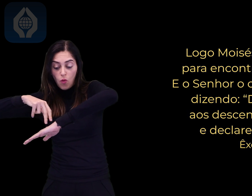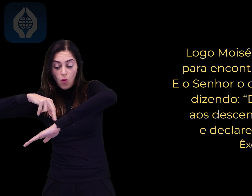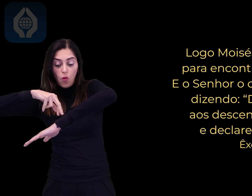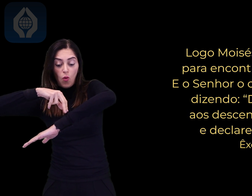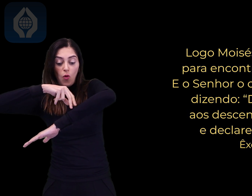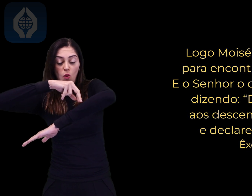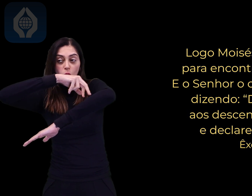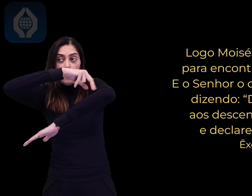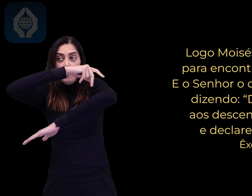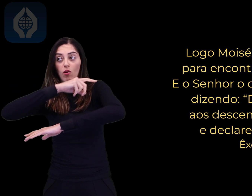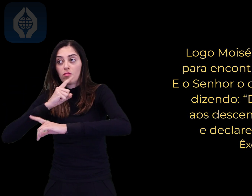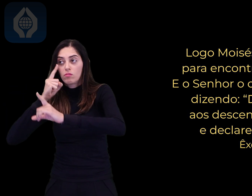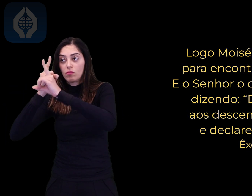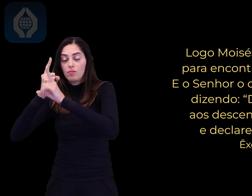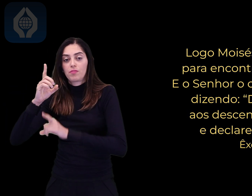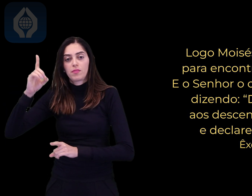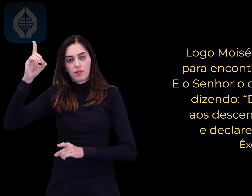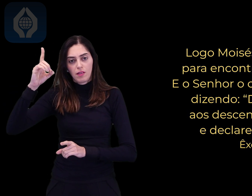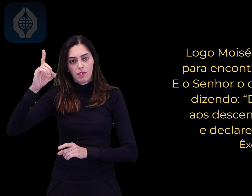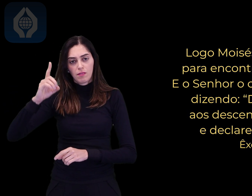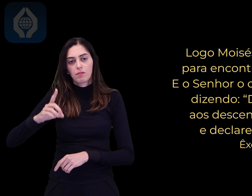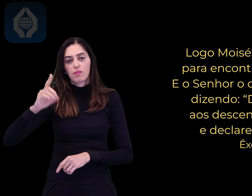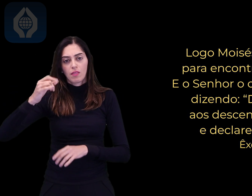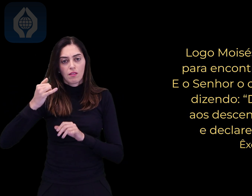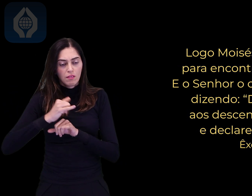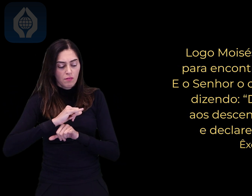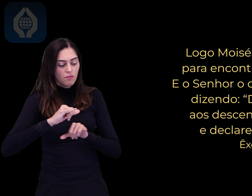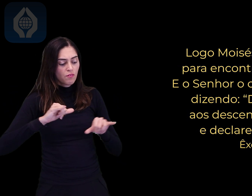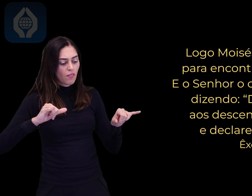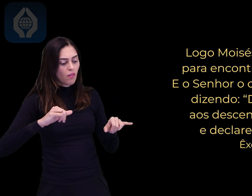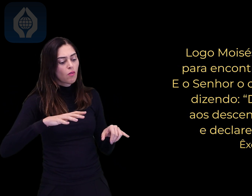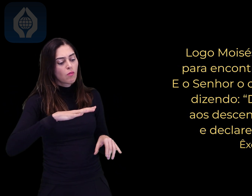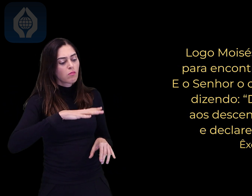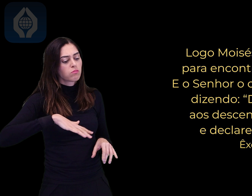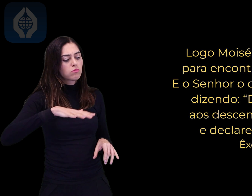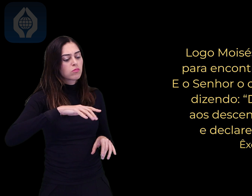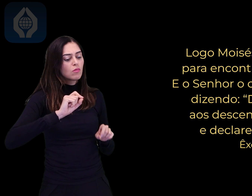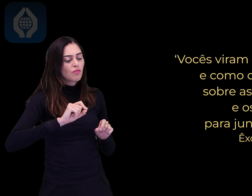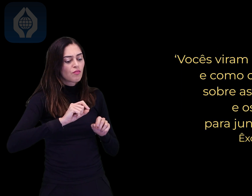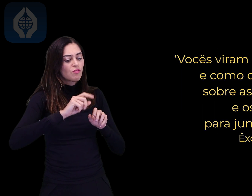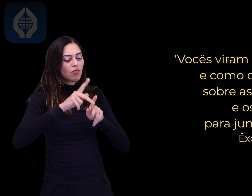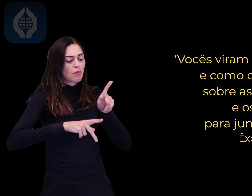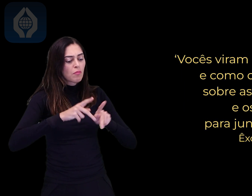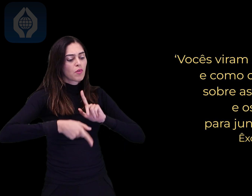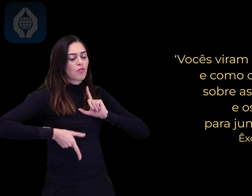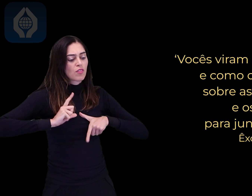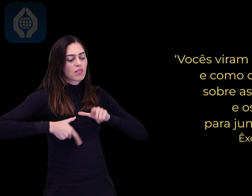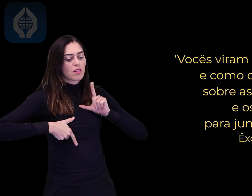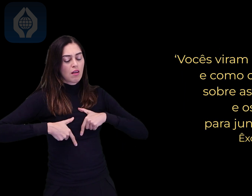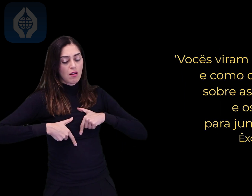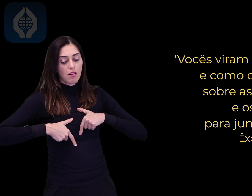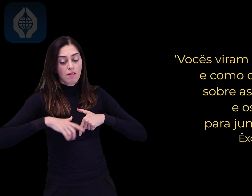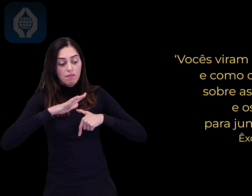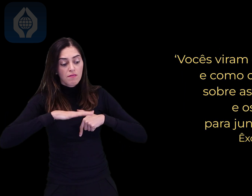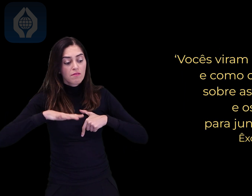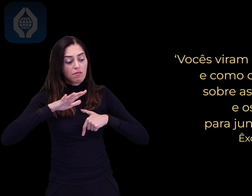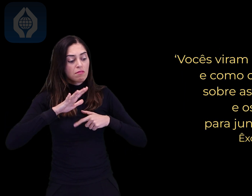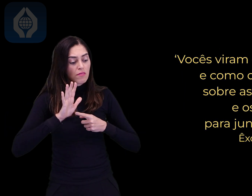monte, dizendo: diga o seguinte aos descendentes de Jacó e declare aos israelitas: vocês viram o que eu fiz ao Egito e como